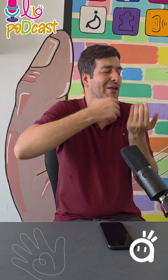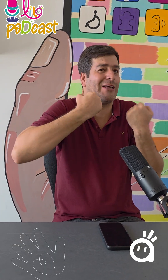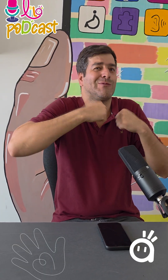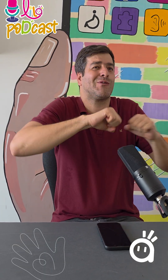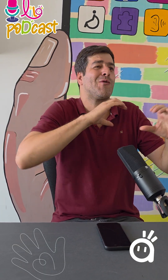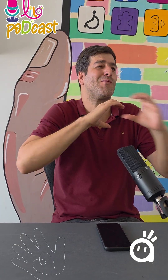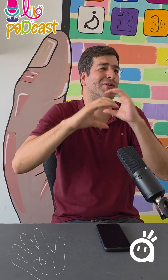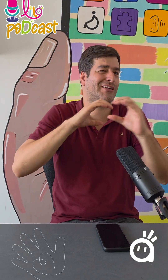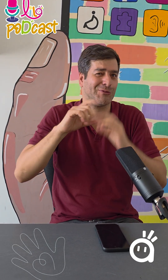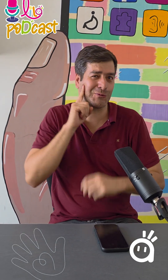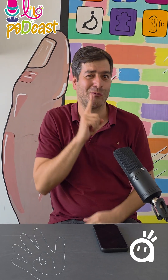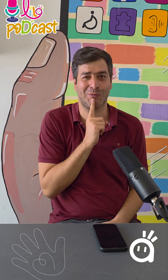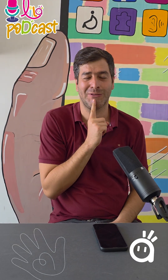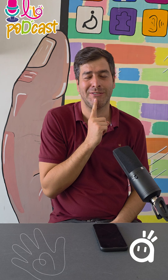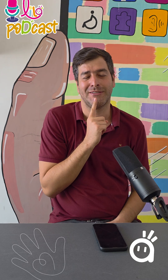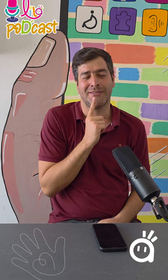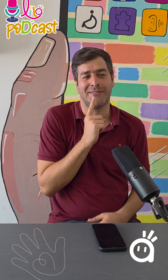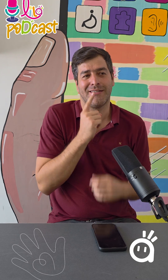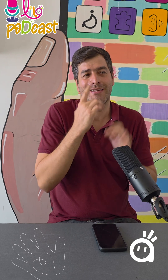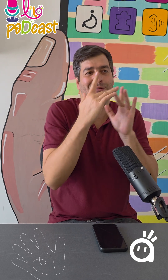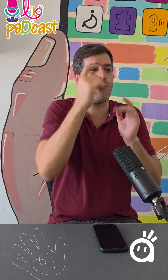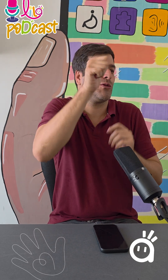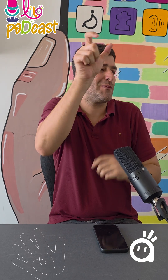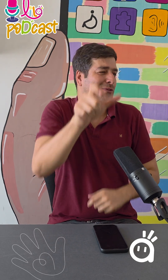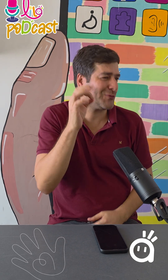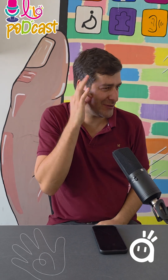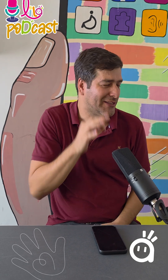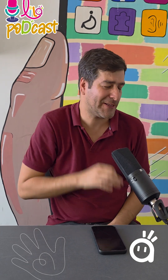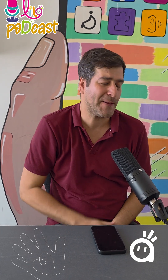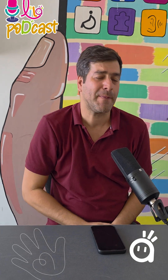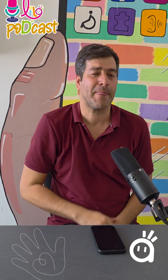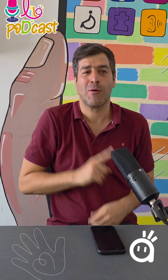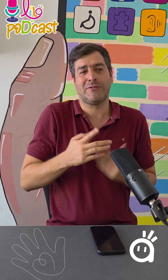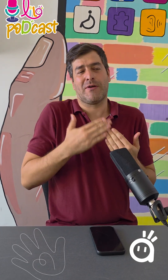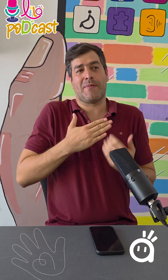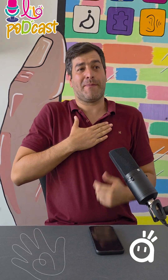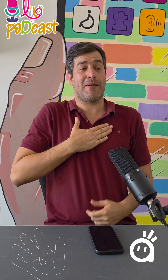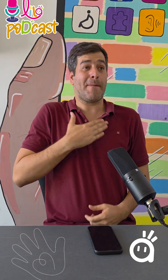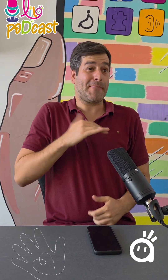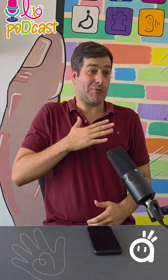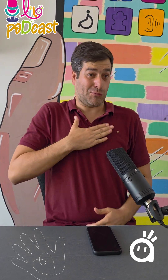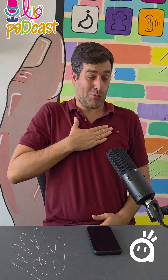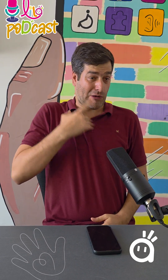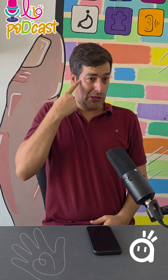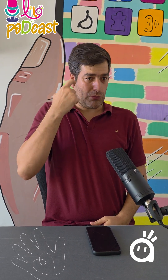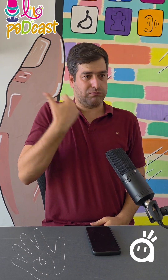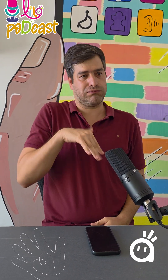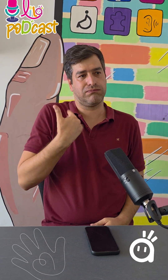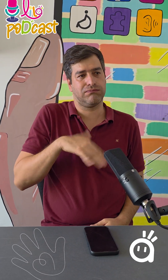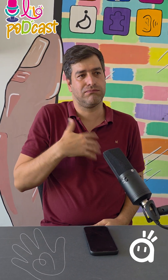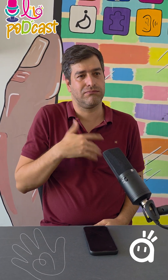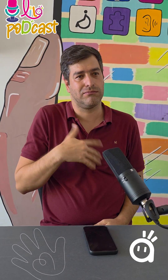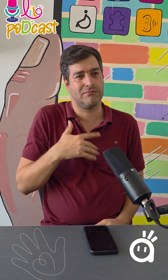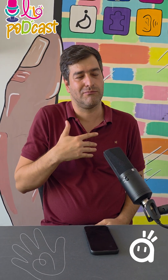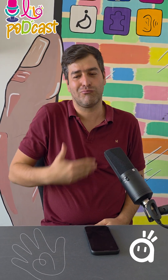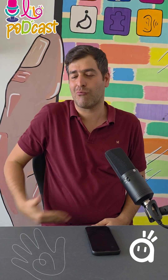pueda dar a entender en lengua de señas, se me dificulta. Entonces son los retos diarios que en mi vida afronto. Y uno de los